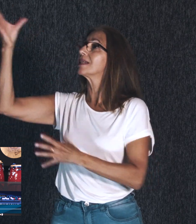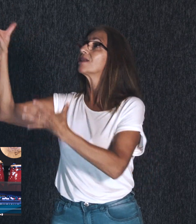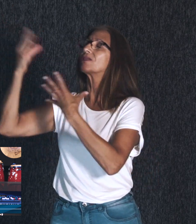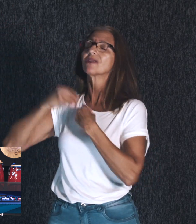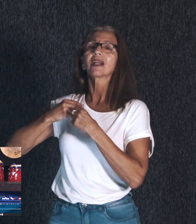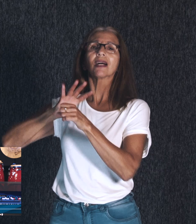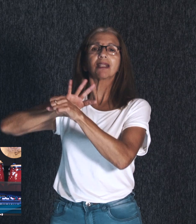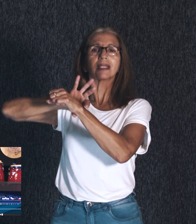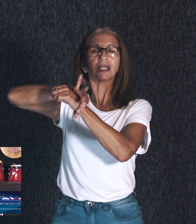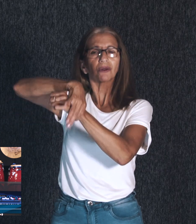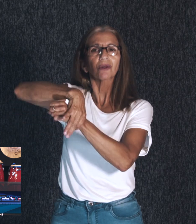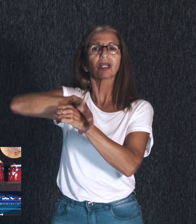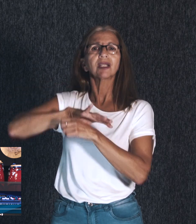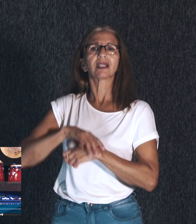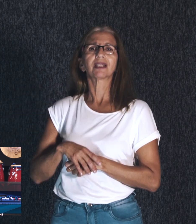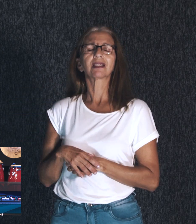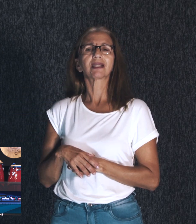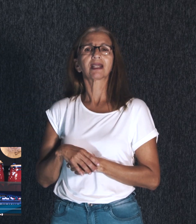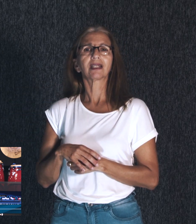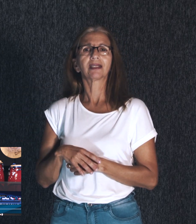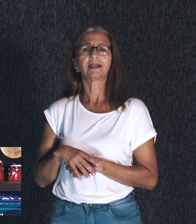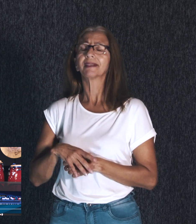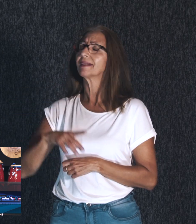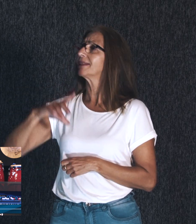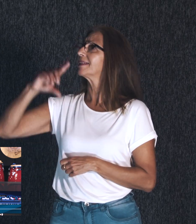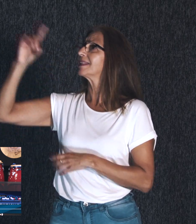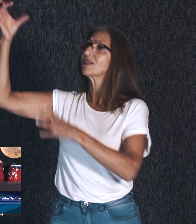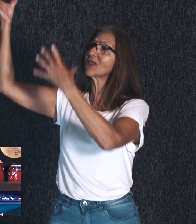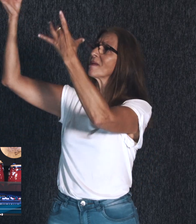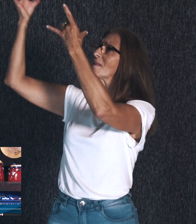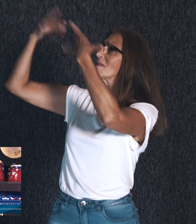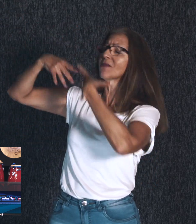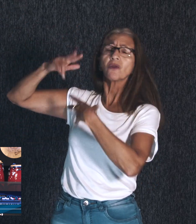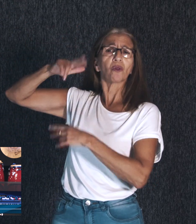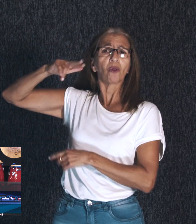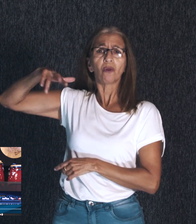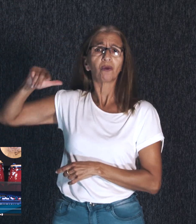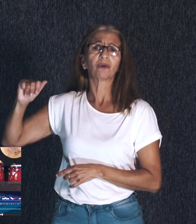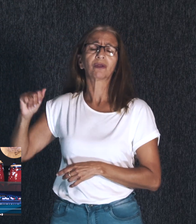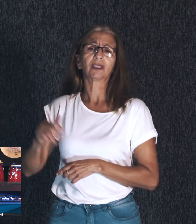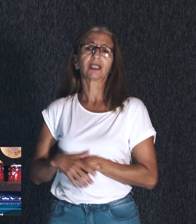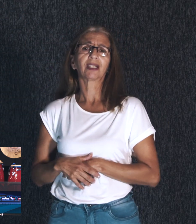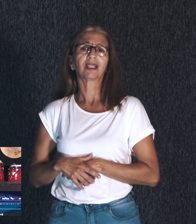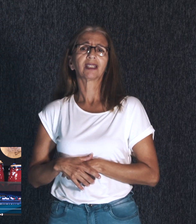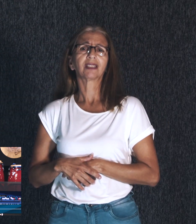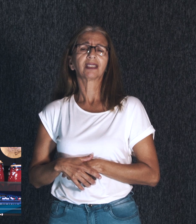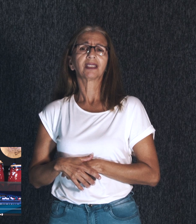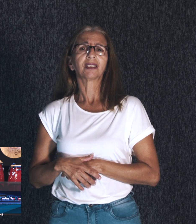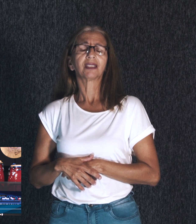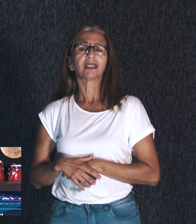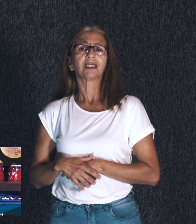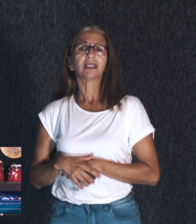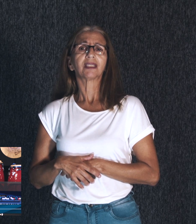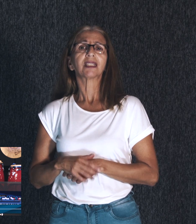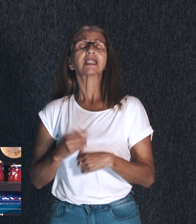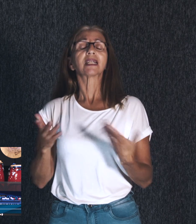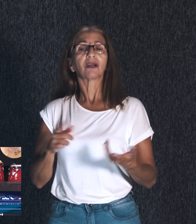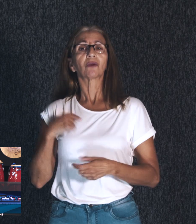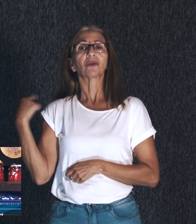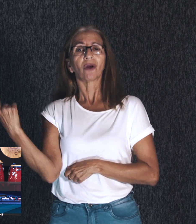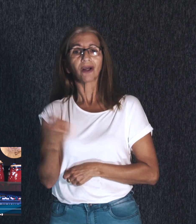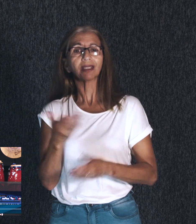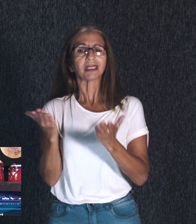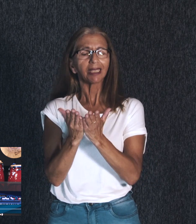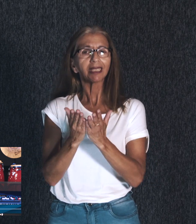segurança. Ele é a nossa segurança, e é isso que faz a diferença. É isso que faz a diferença.